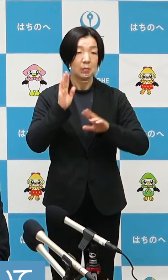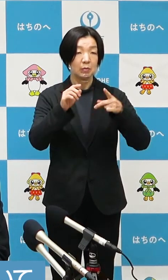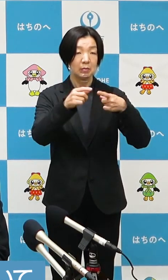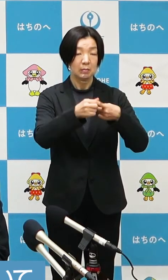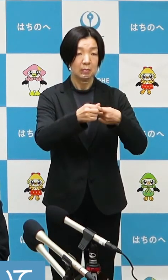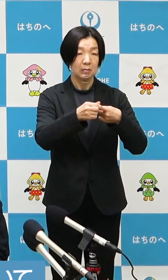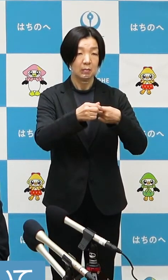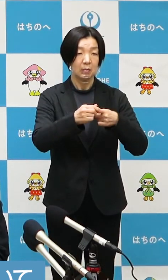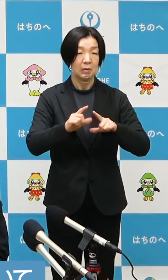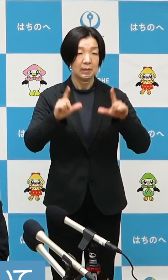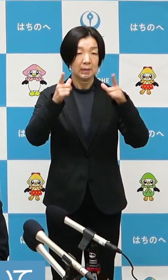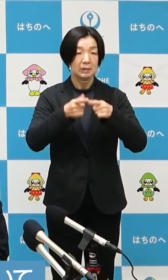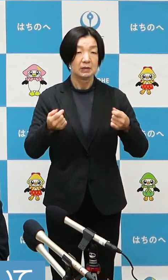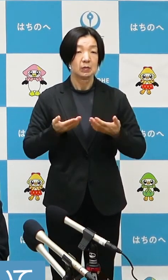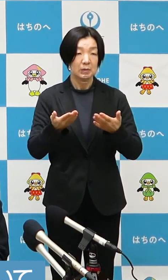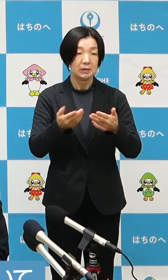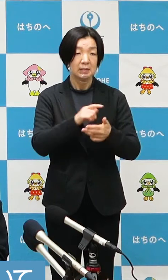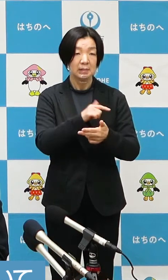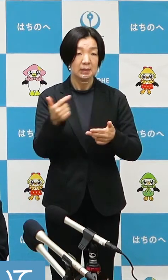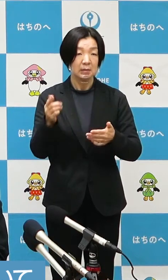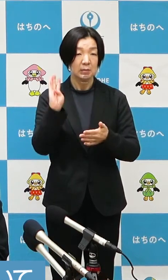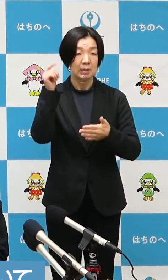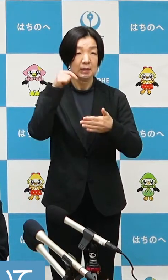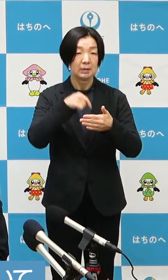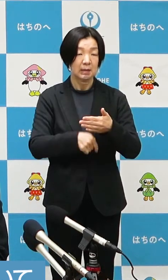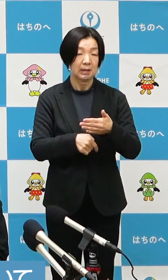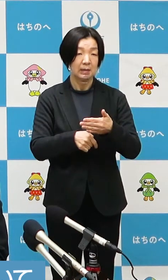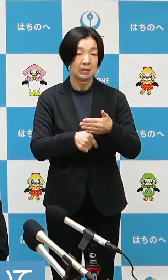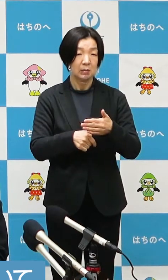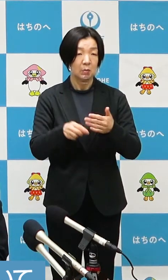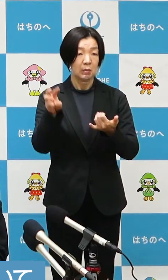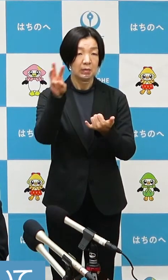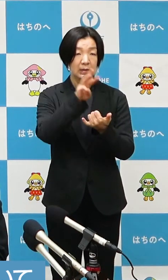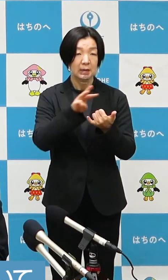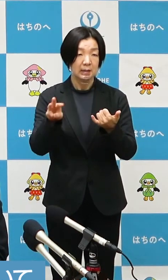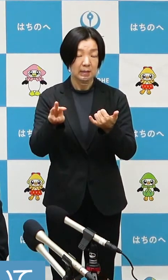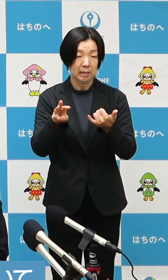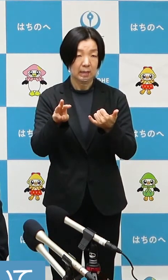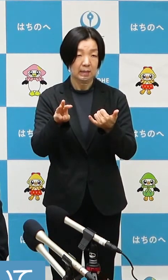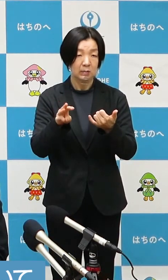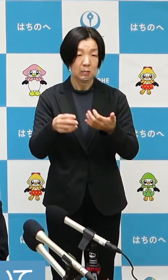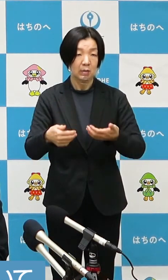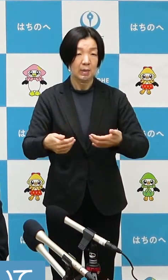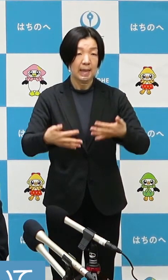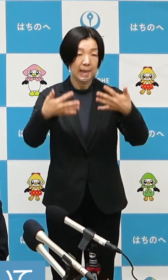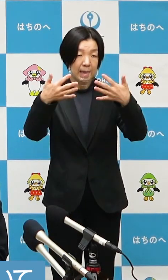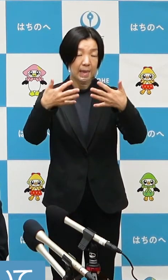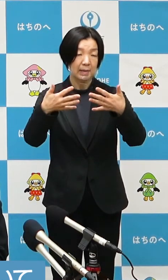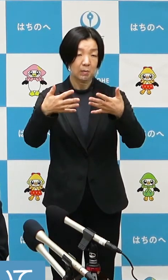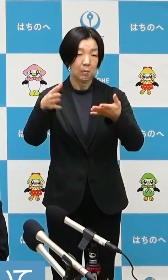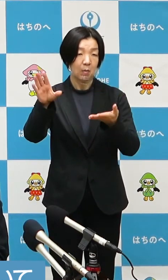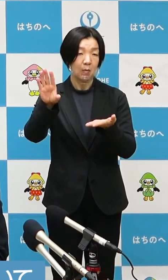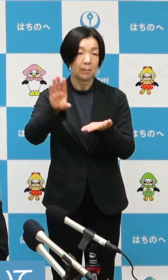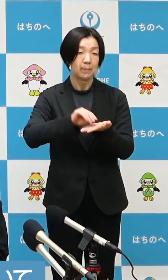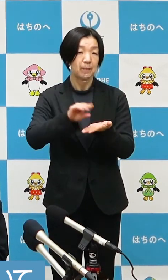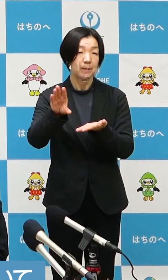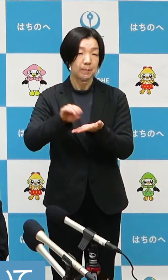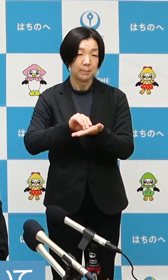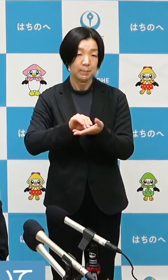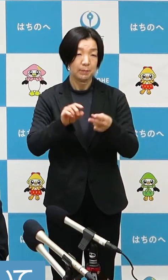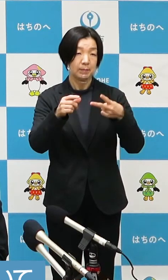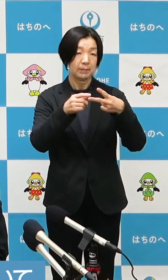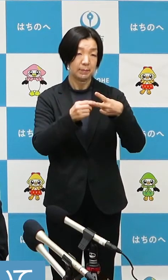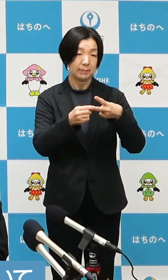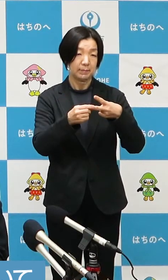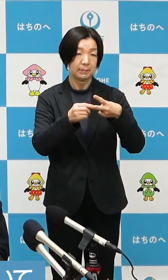と東日本大震災など県内の災害に関する映像映像アーカイブの2